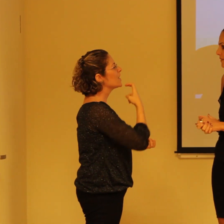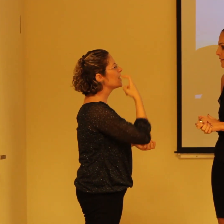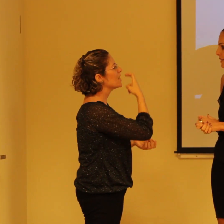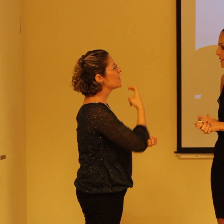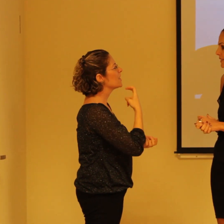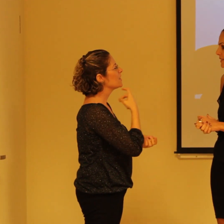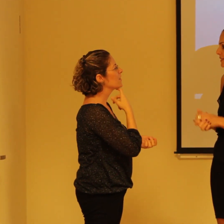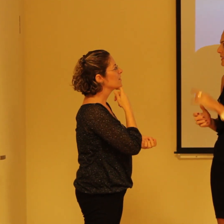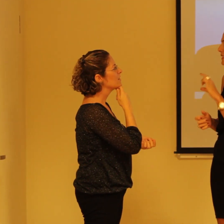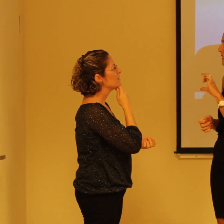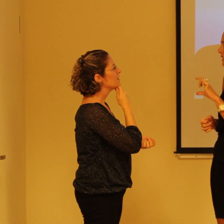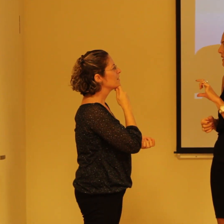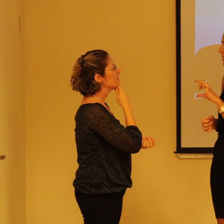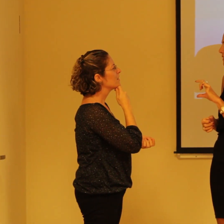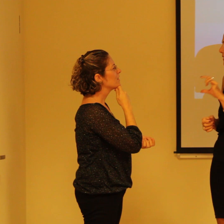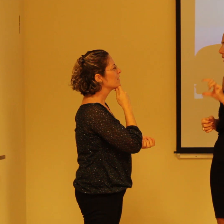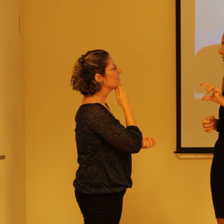בינה. לא הבנתי.